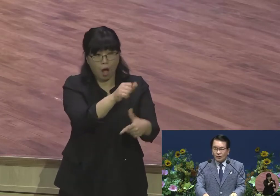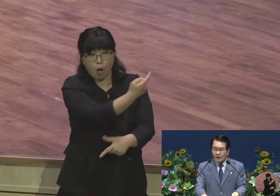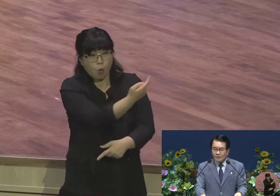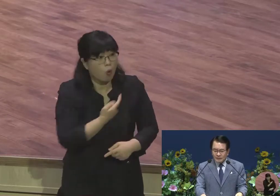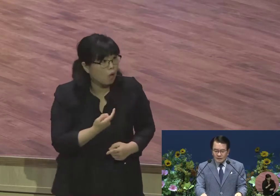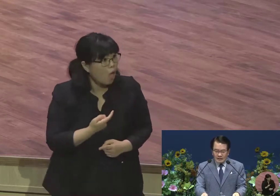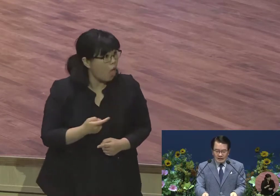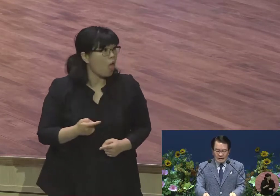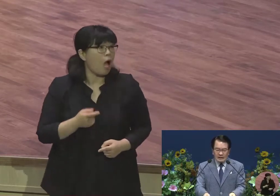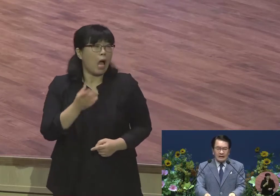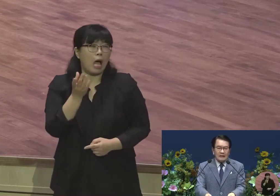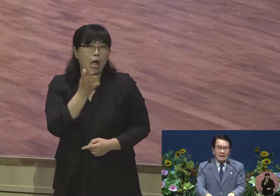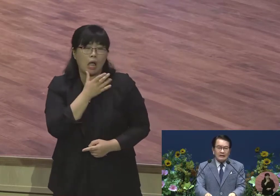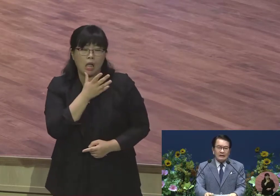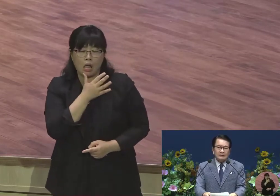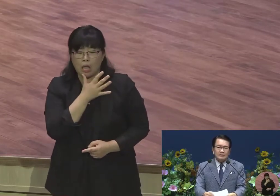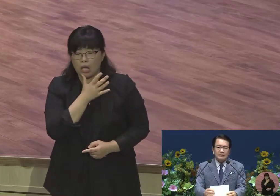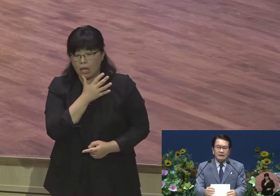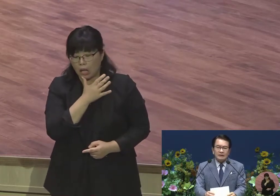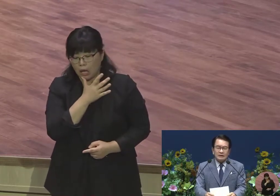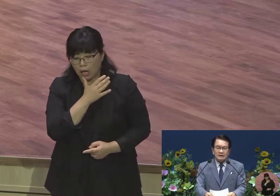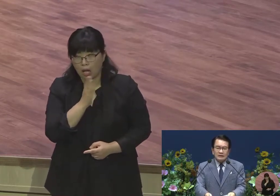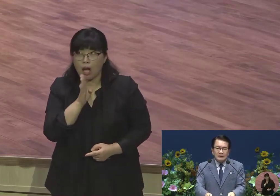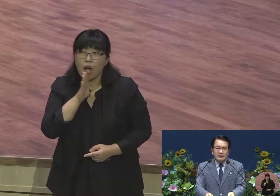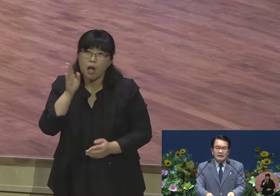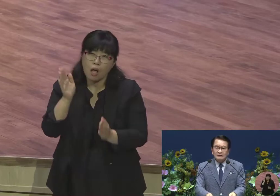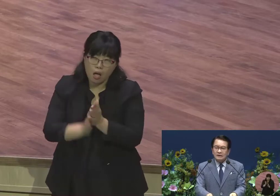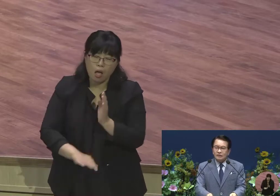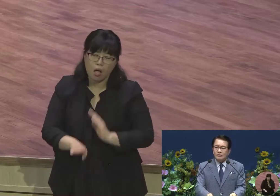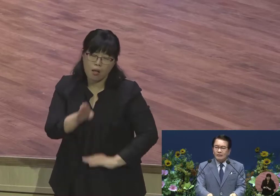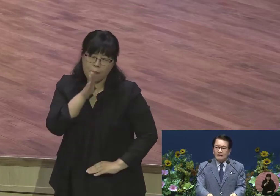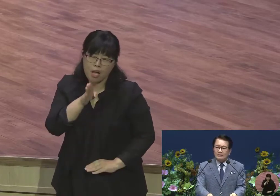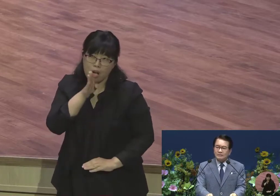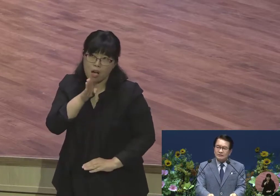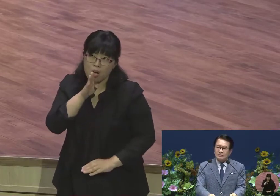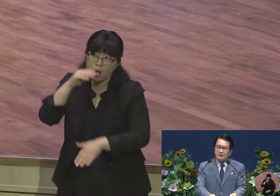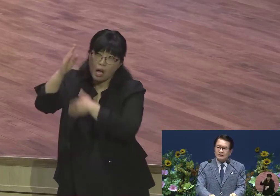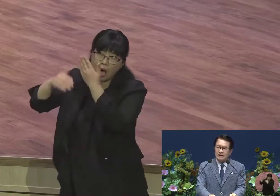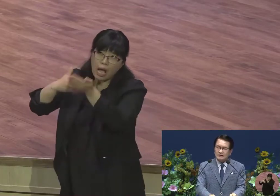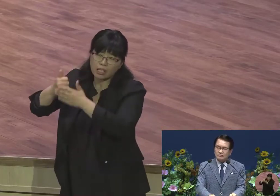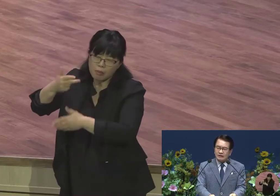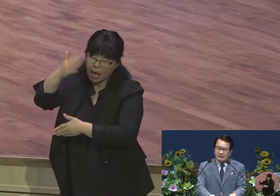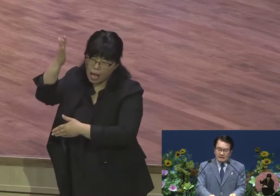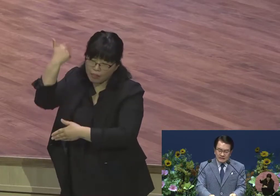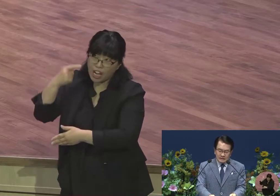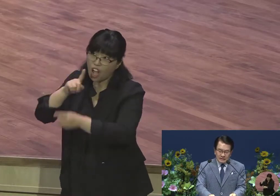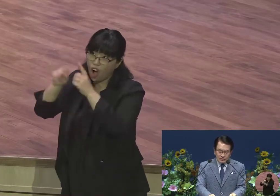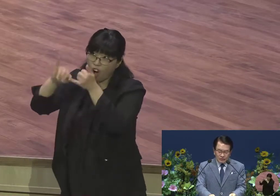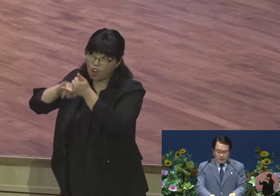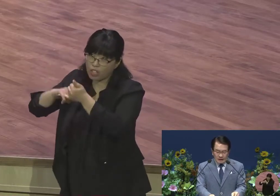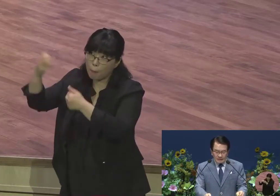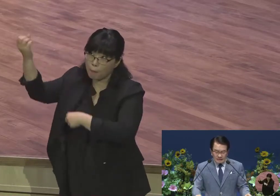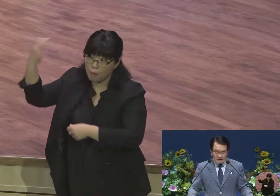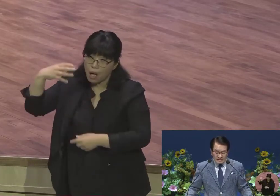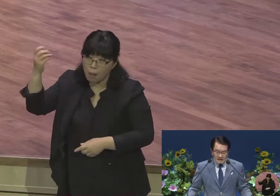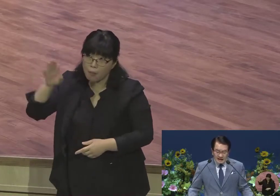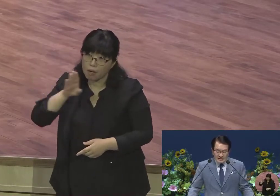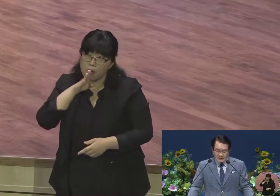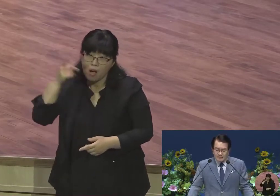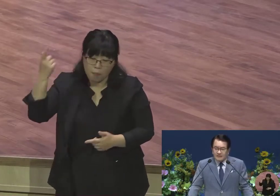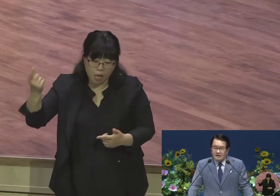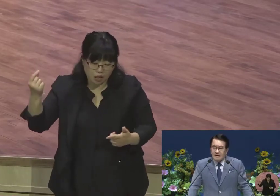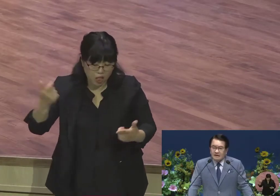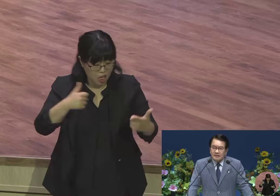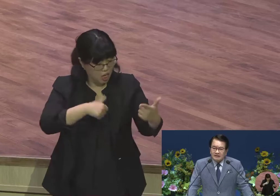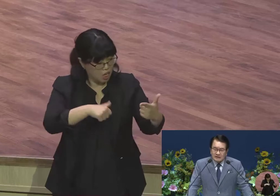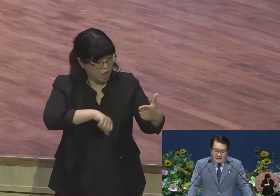놀라버린 거요 하나님은 이렇게서라도 말씀을 성취하시구나 유명한 성경학자